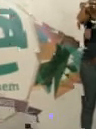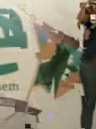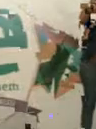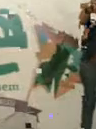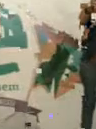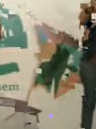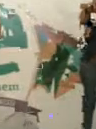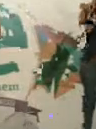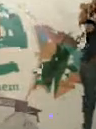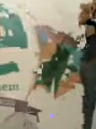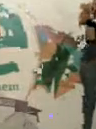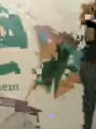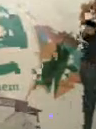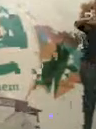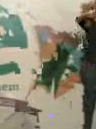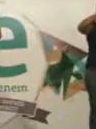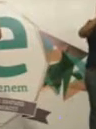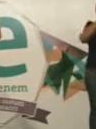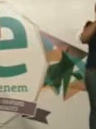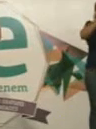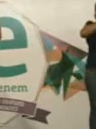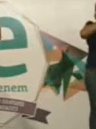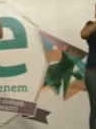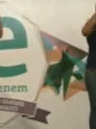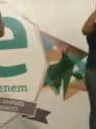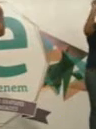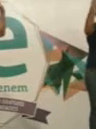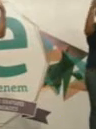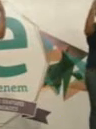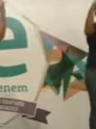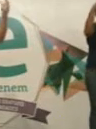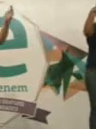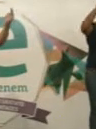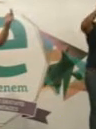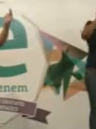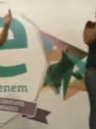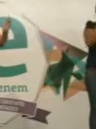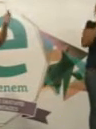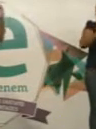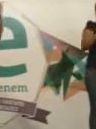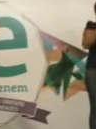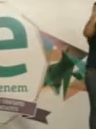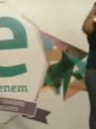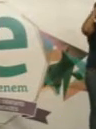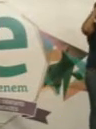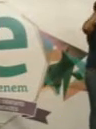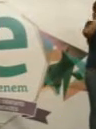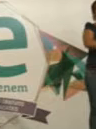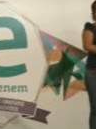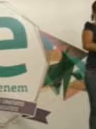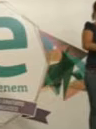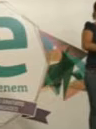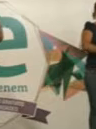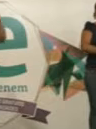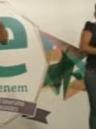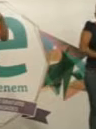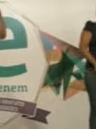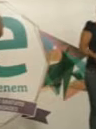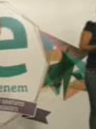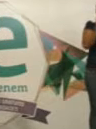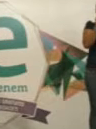seleção. Não porque não quisesse que houvesse ofensa aos negros, mas porque não queria que fosse um